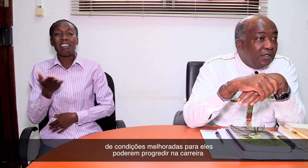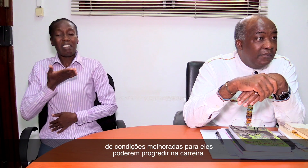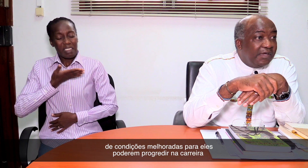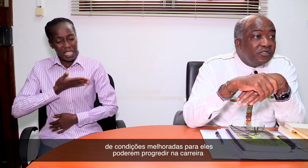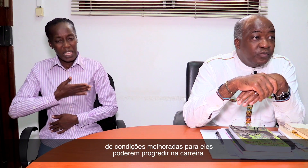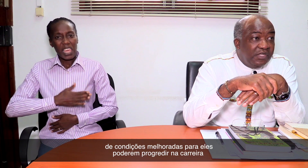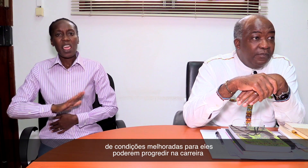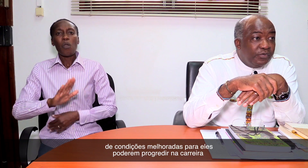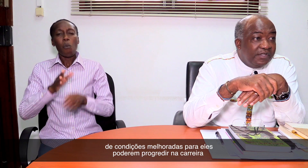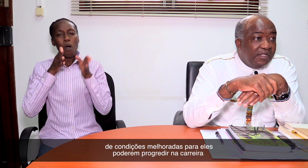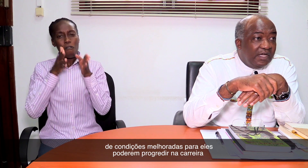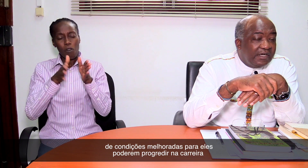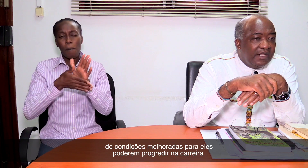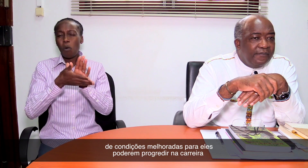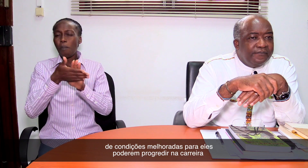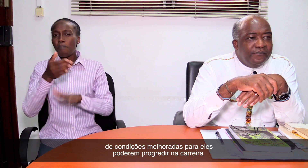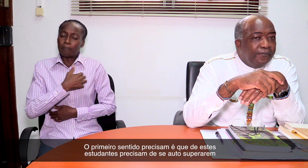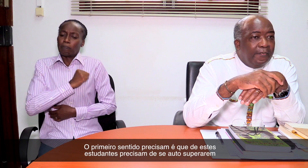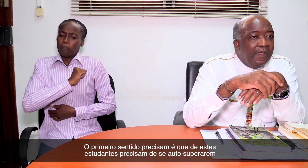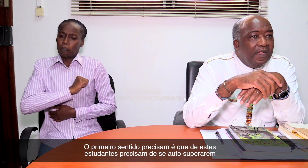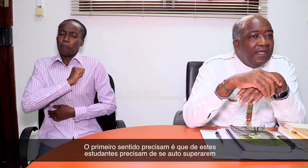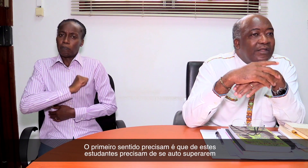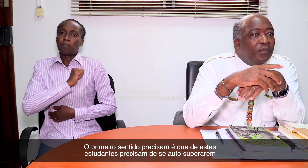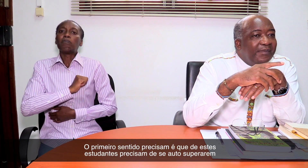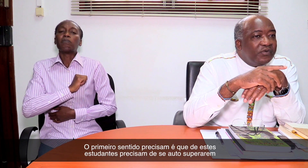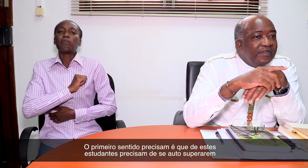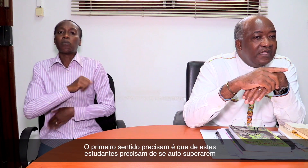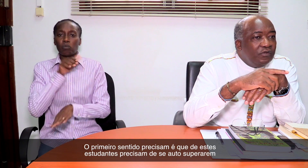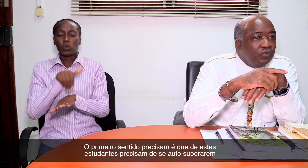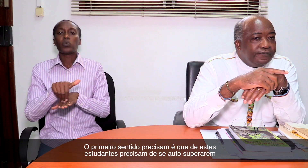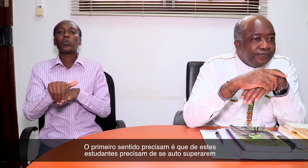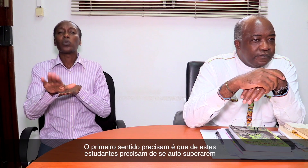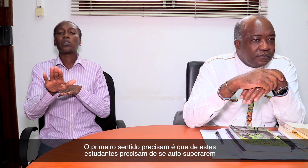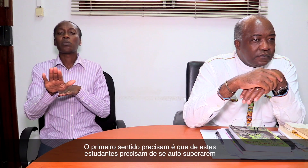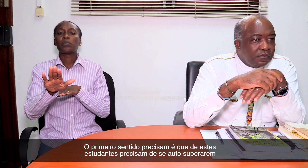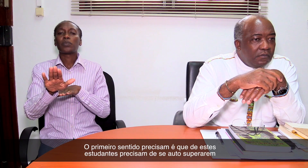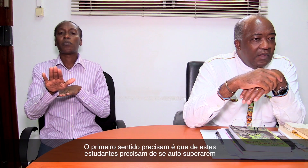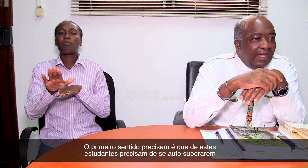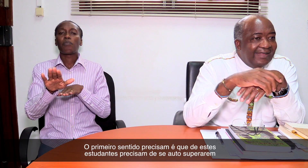melhoradas para eles poderem progredir na carreira. Então, o primeiro sentido